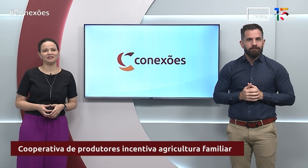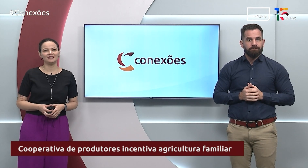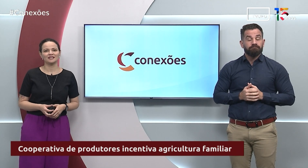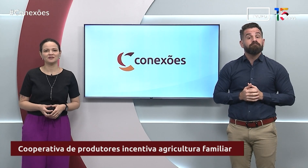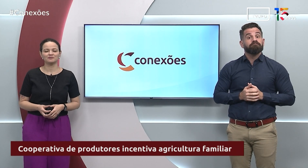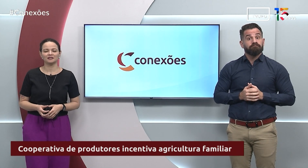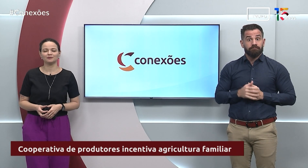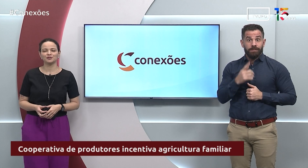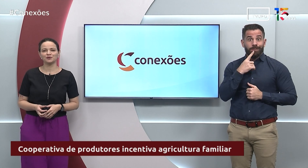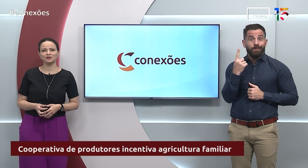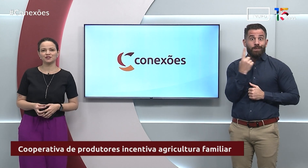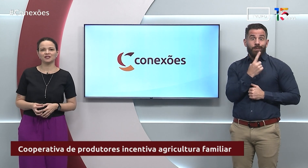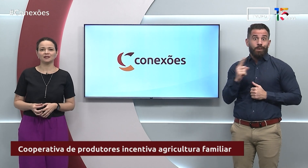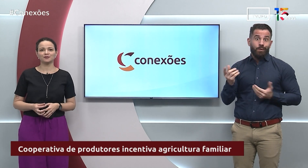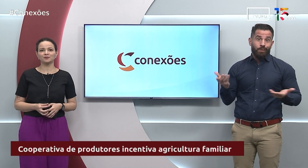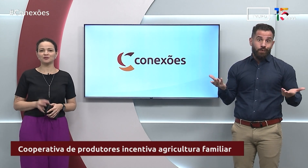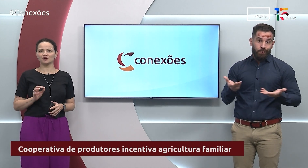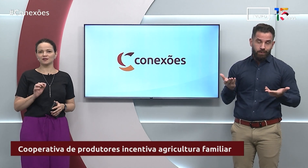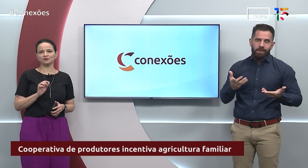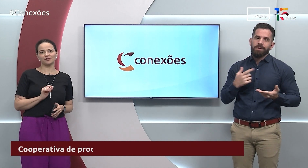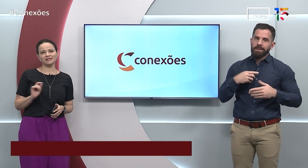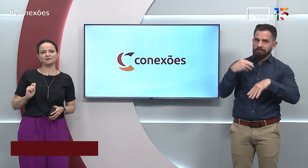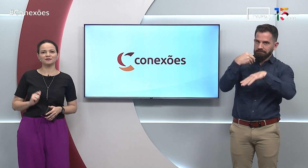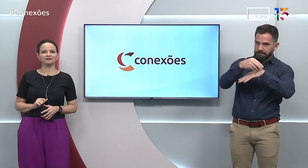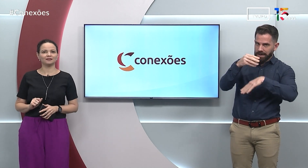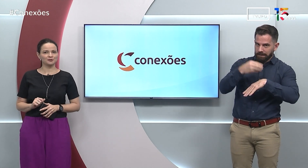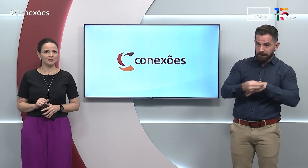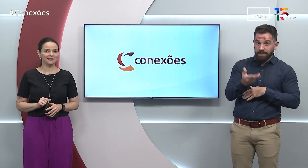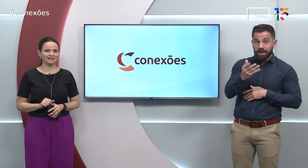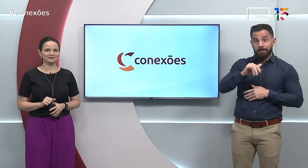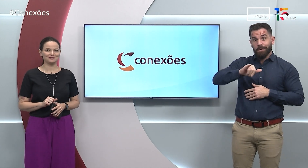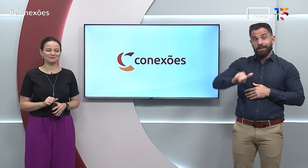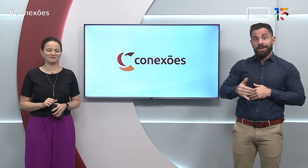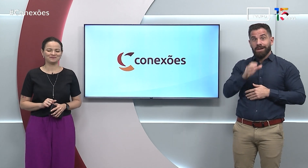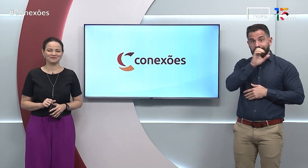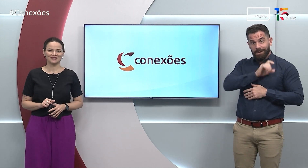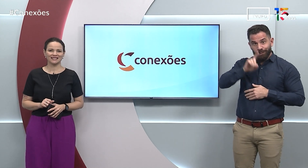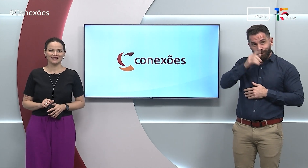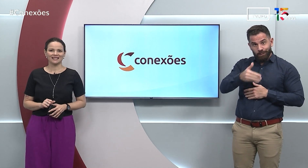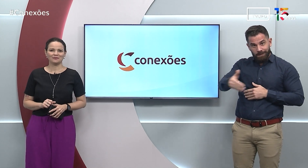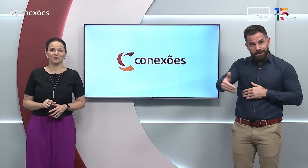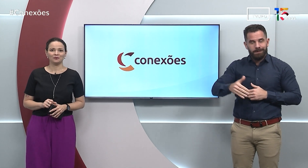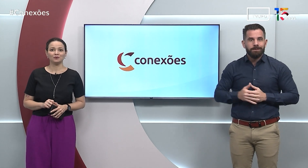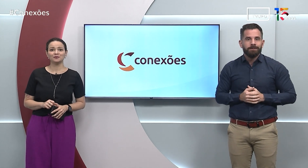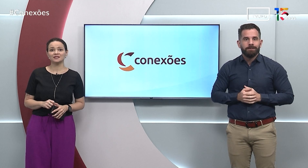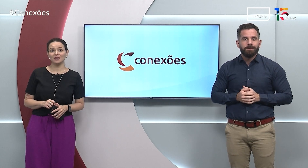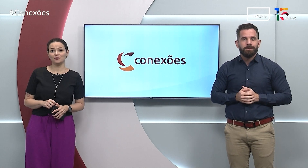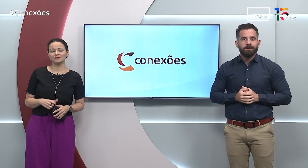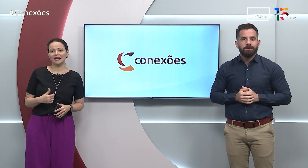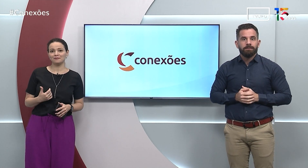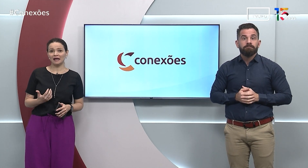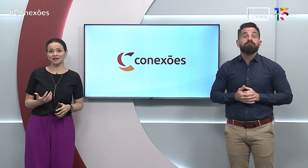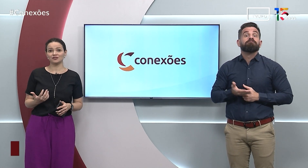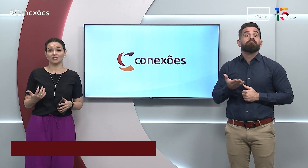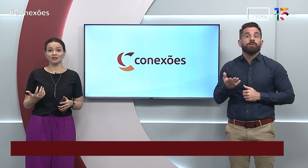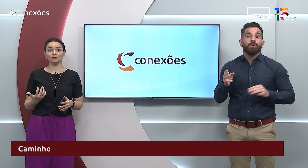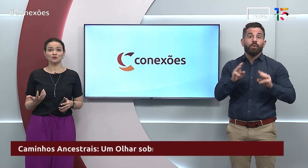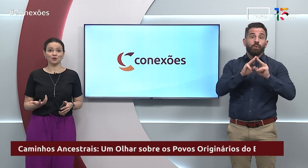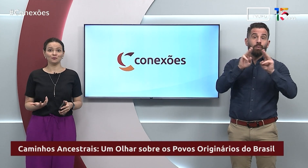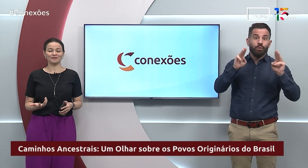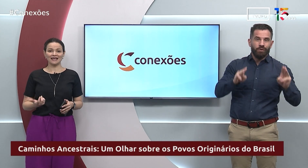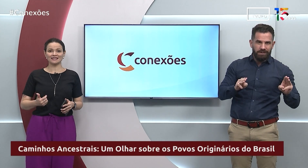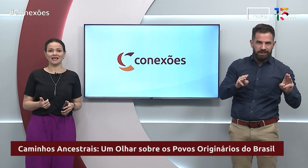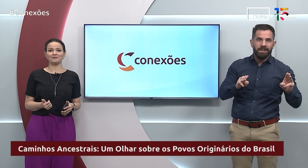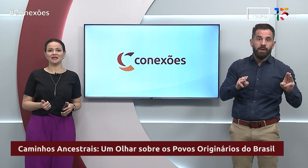Bom, e para finalizar o nosso programa de hoje, já temos algumas dicas culturais para o seu final de semana, viu? Bom, o Museu da Imagem e